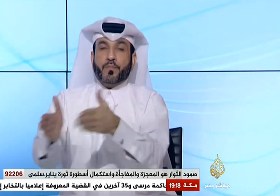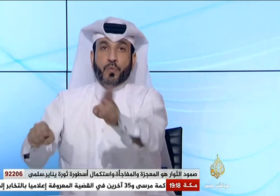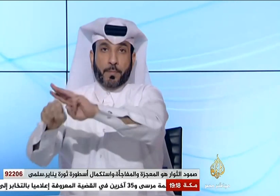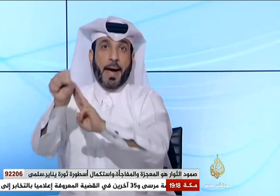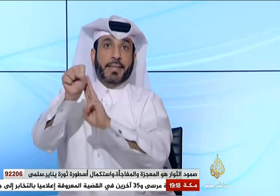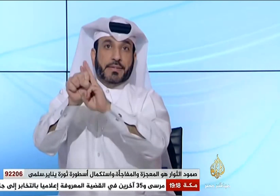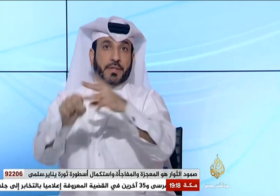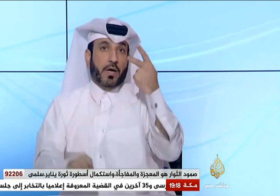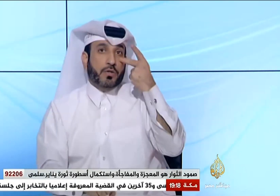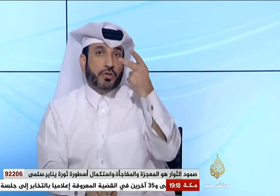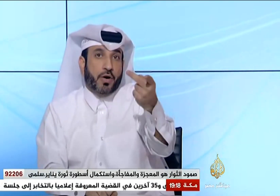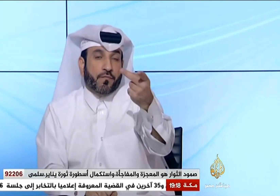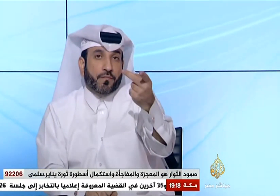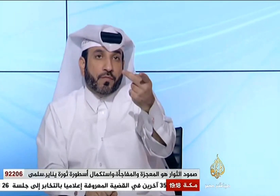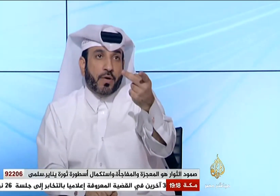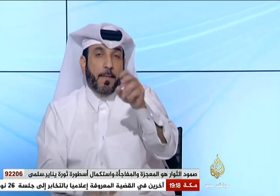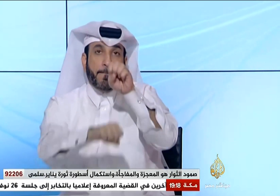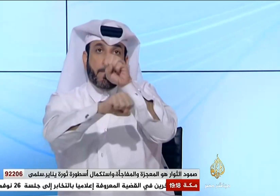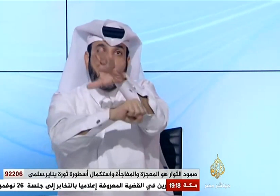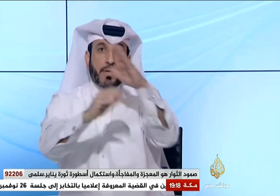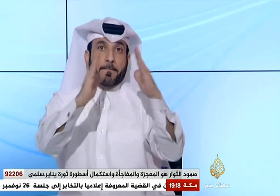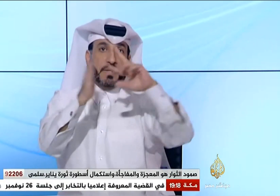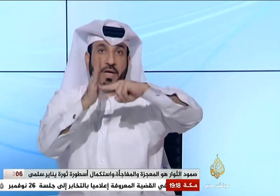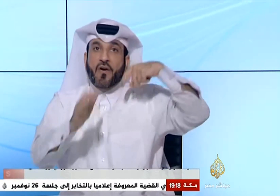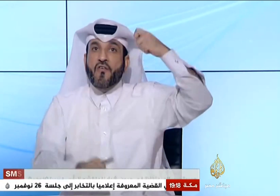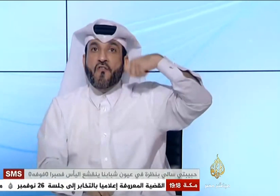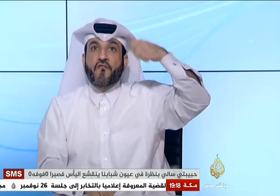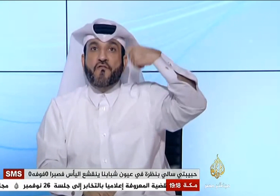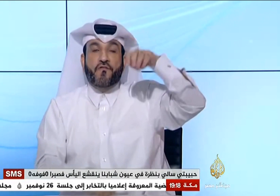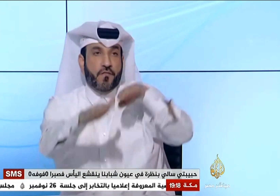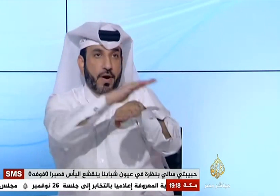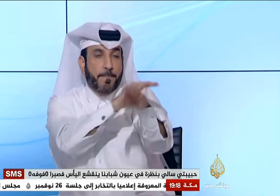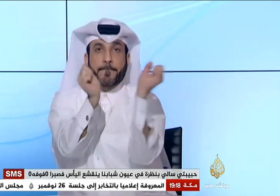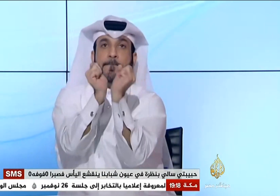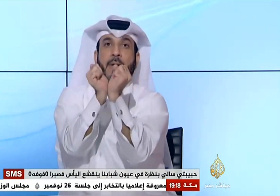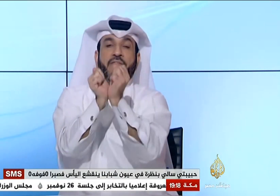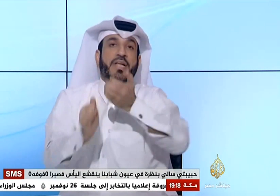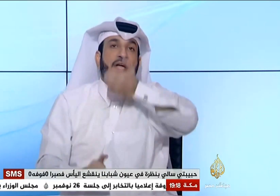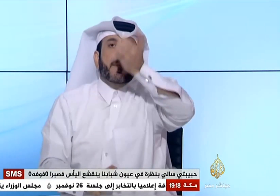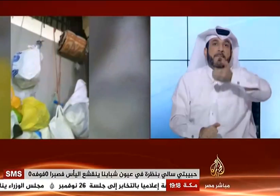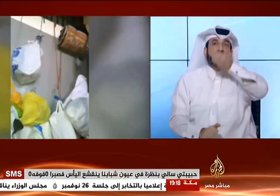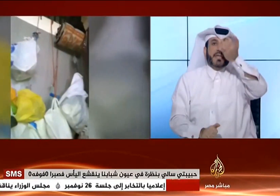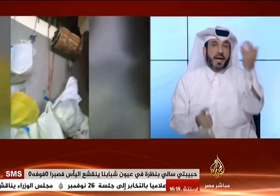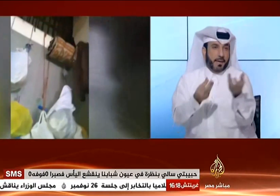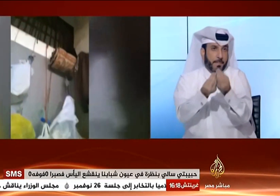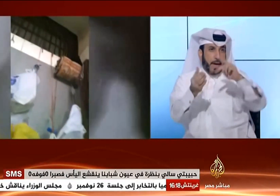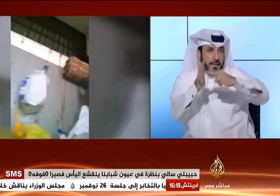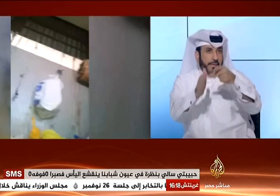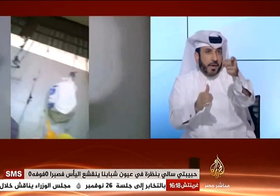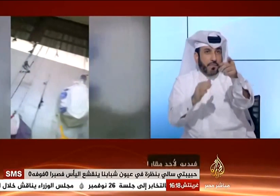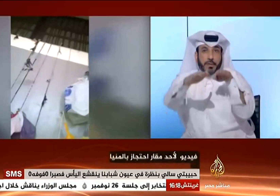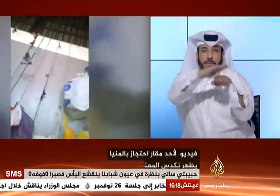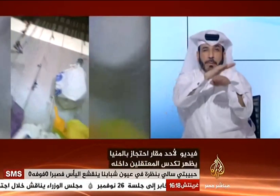هذا وقد حصلت الجزيره مباشر مصر على مشاهد فيديو لاحد مقر الاحتجاز بمحافظه المنيا يظهر